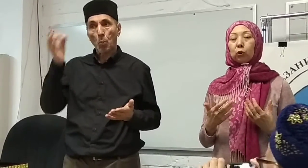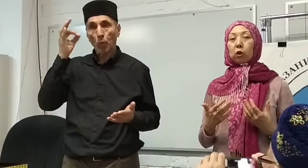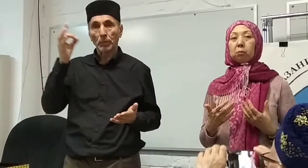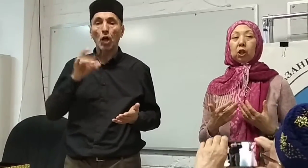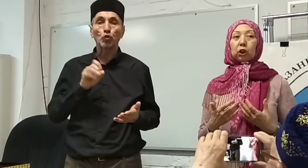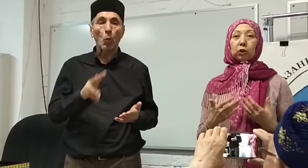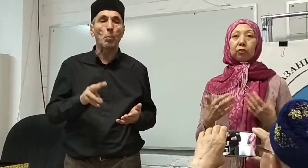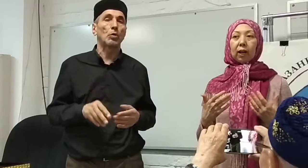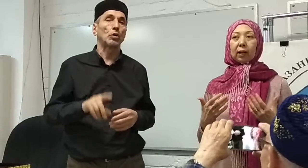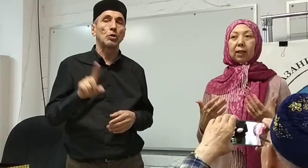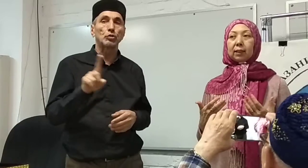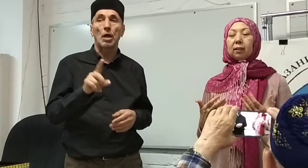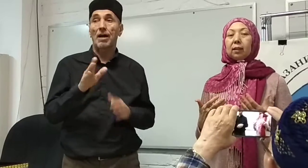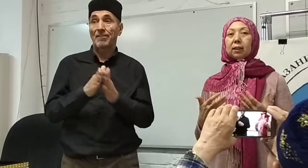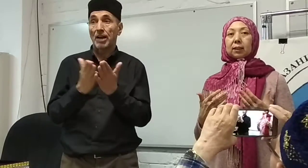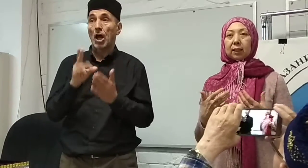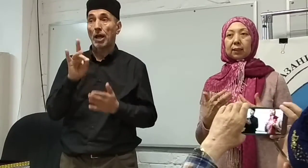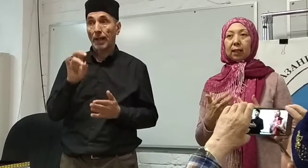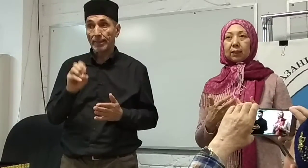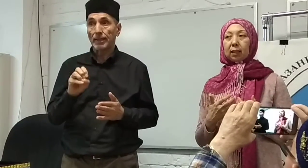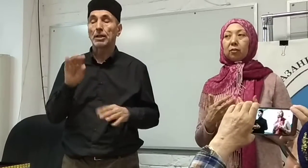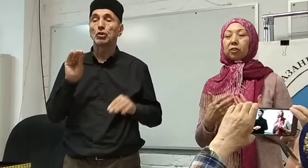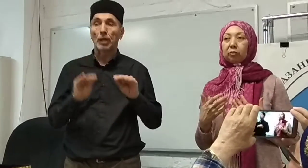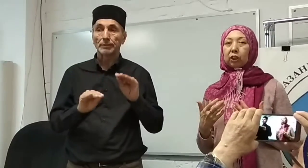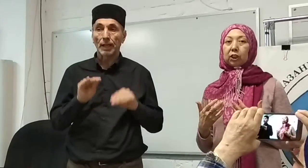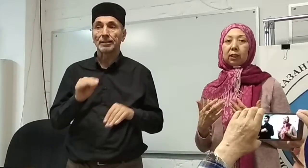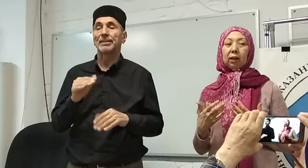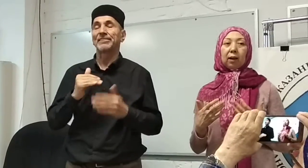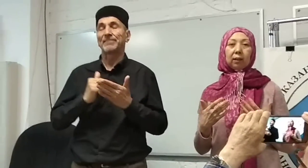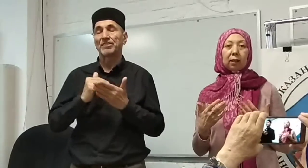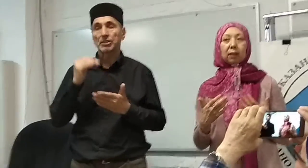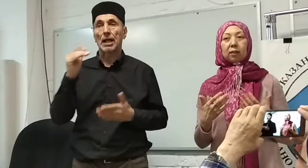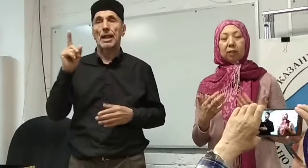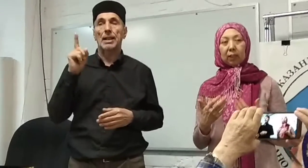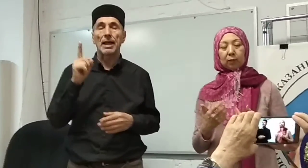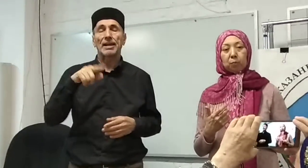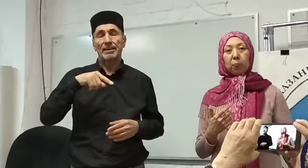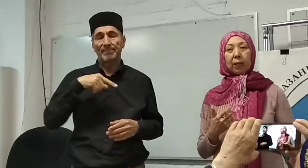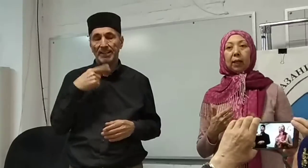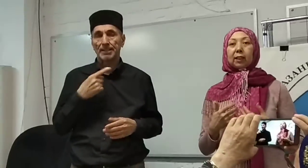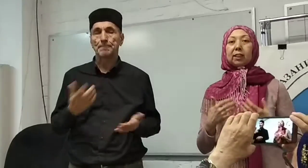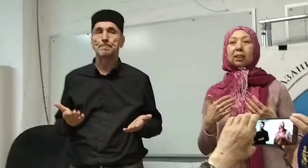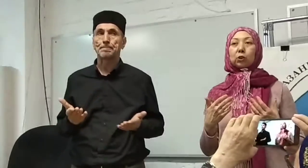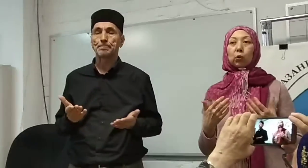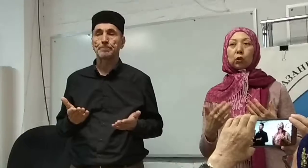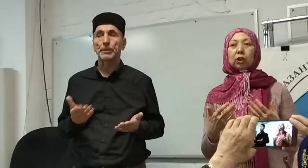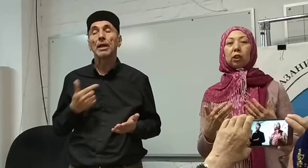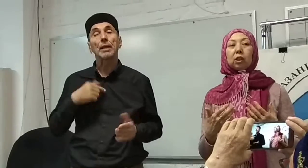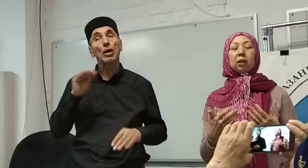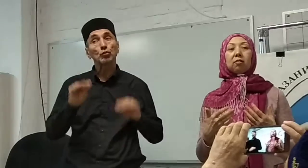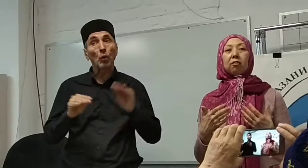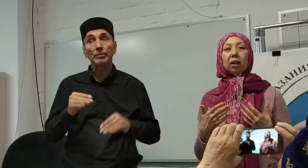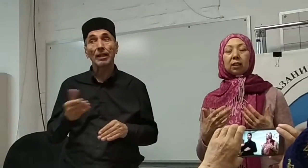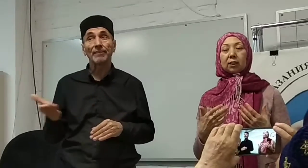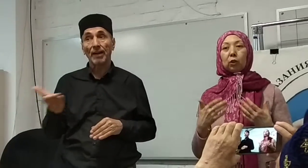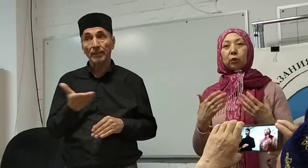том, что в Коране Создатель Всевышний Аллах говорит: «Я создал вас,